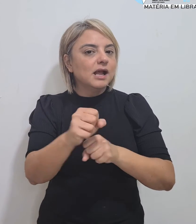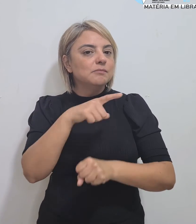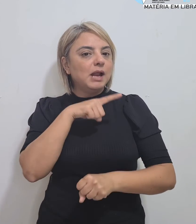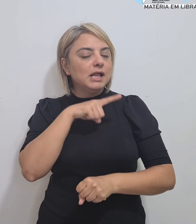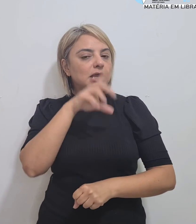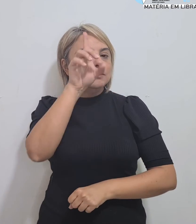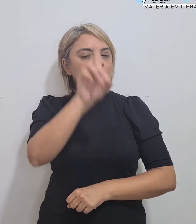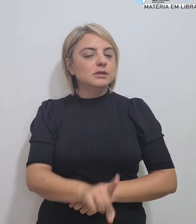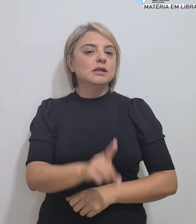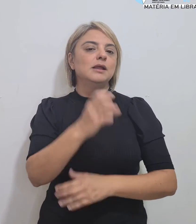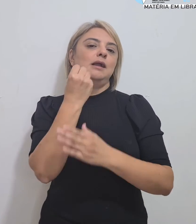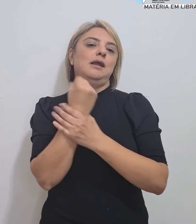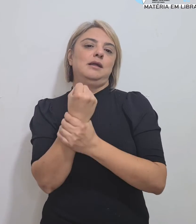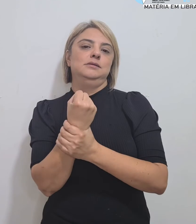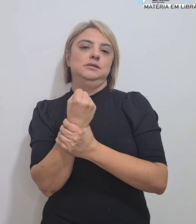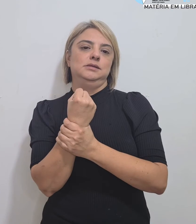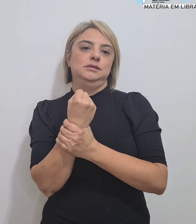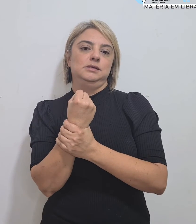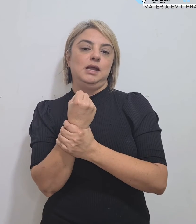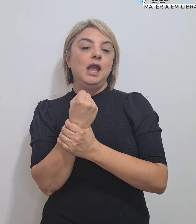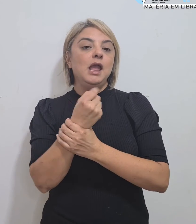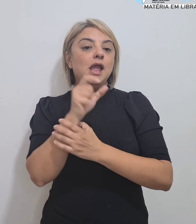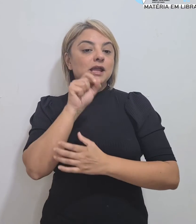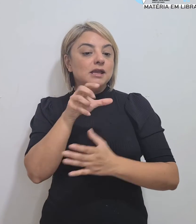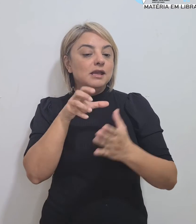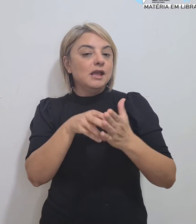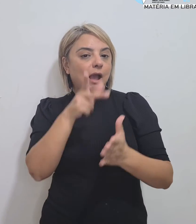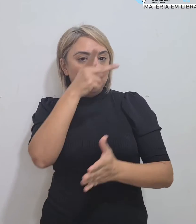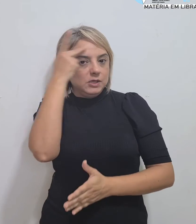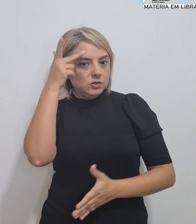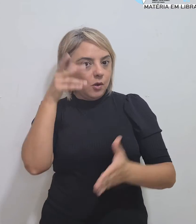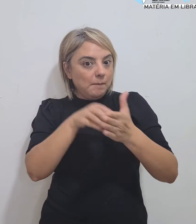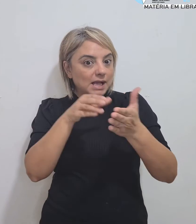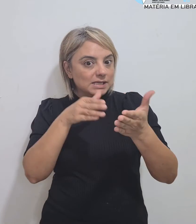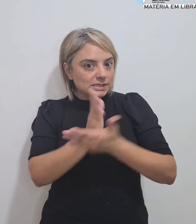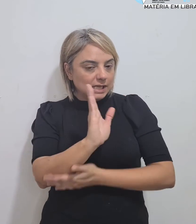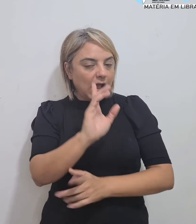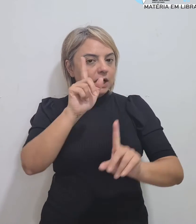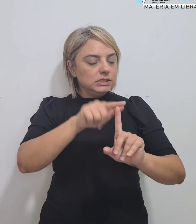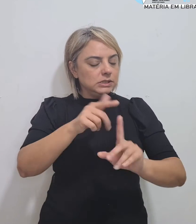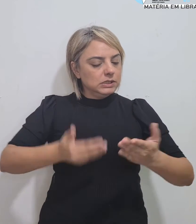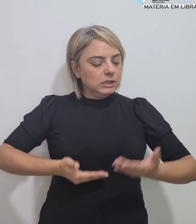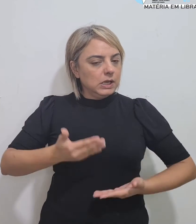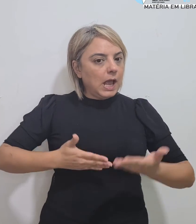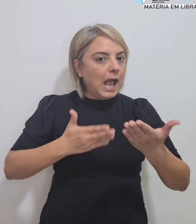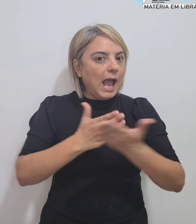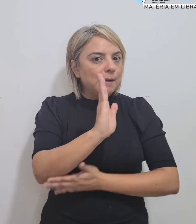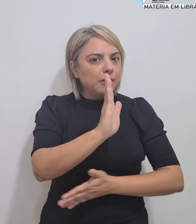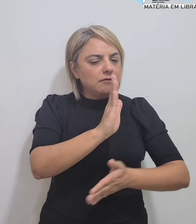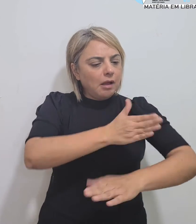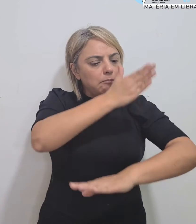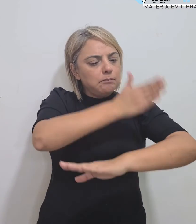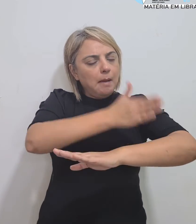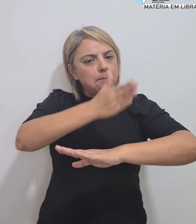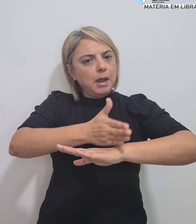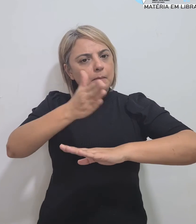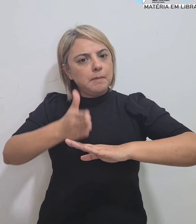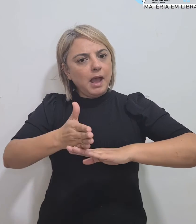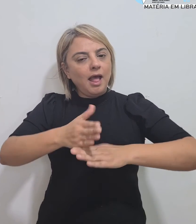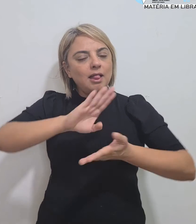adquirir o direito à estabilidade. Quem pleitear os cargos típicos de Estado e for aprovado em todas as fases, estará